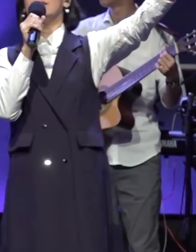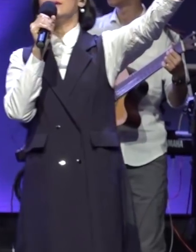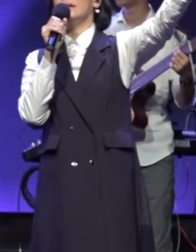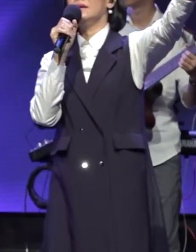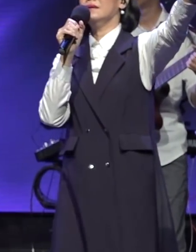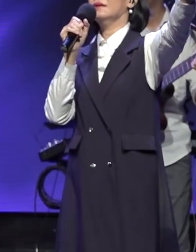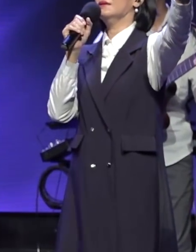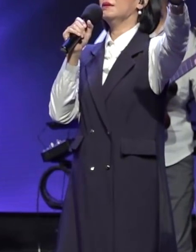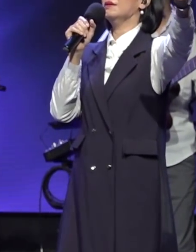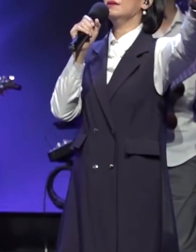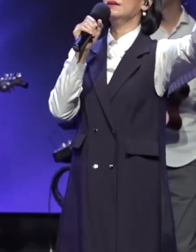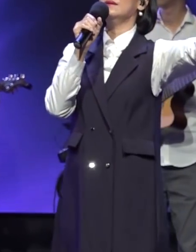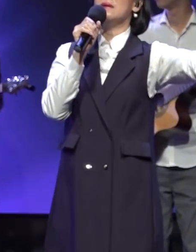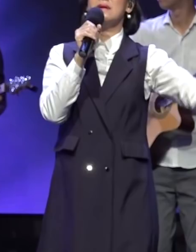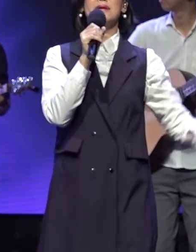sendirian.